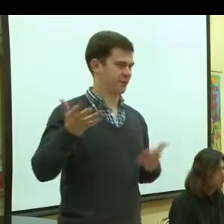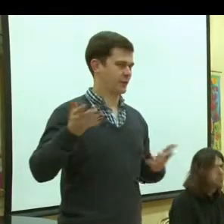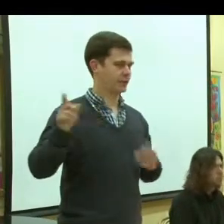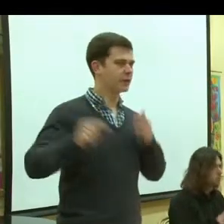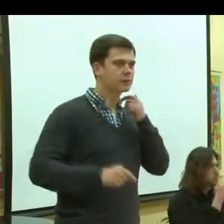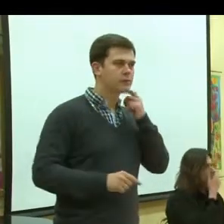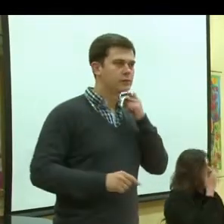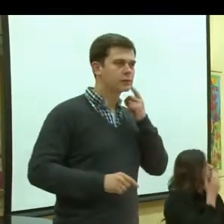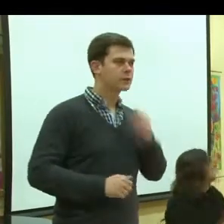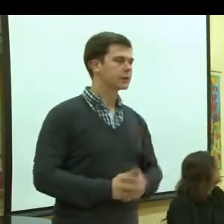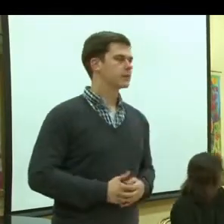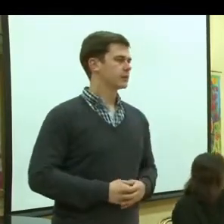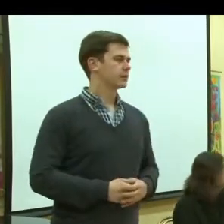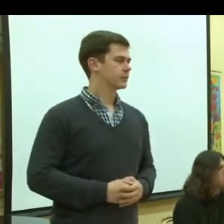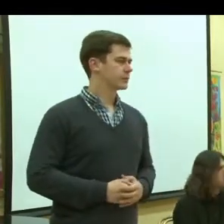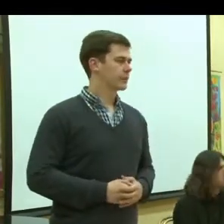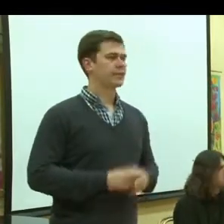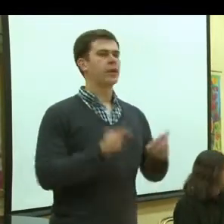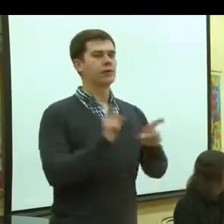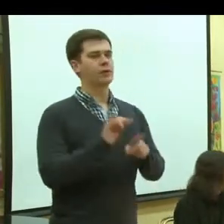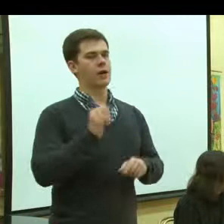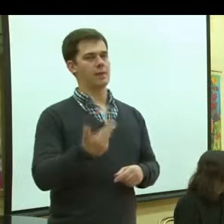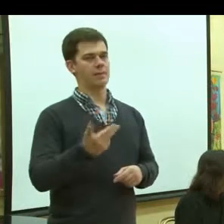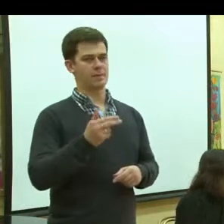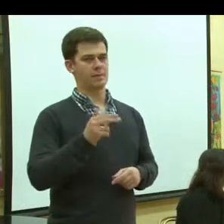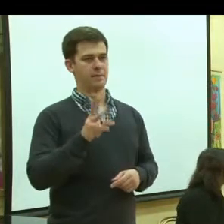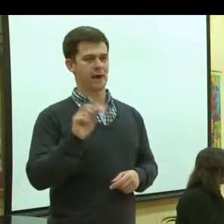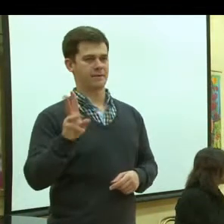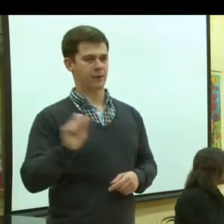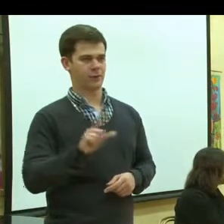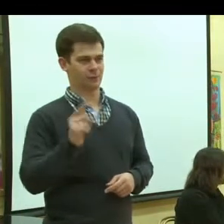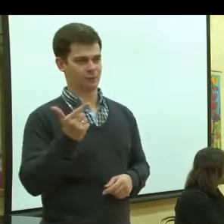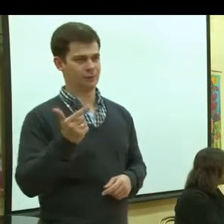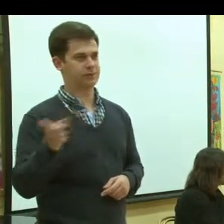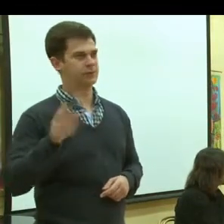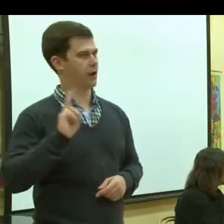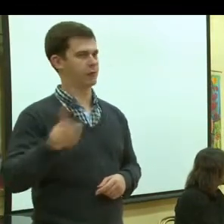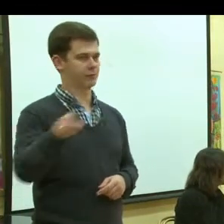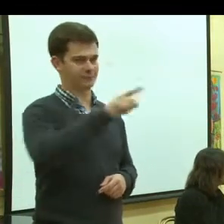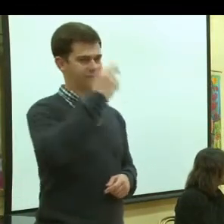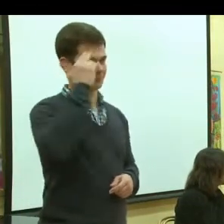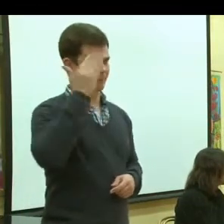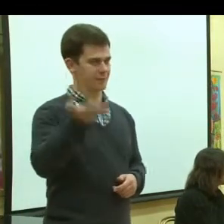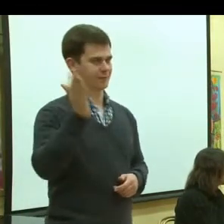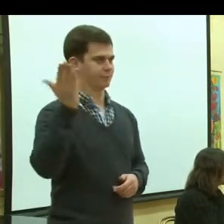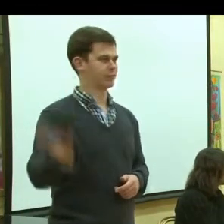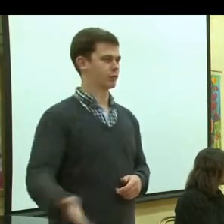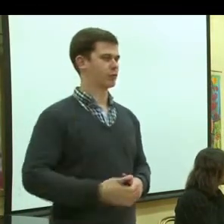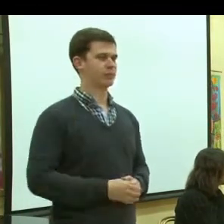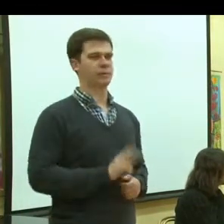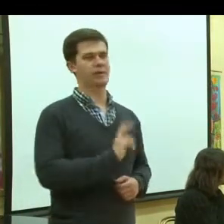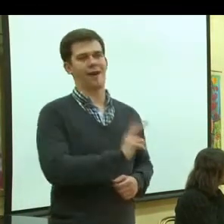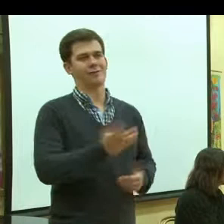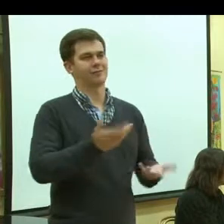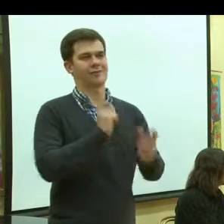por supuesto, Juan Pablo II. I oczywiście Jan Paweł II. Siempre, Juan Pablo II es el polaco más representativo del mundo. Najbardziej